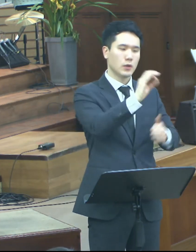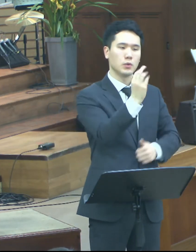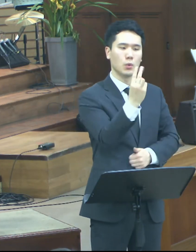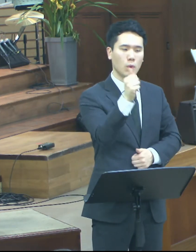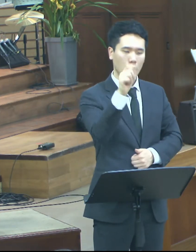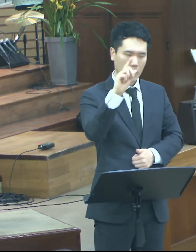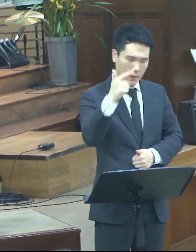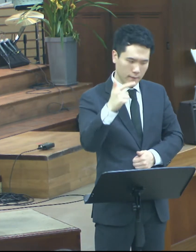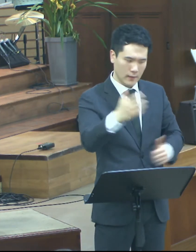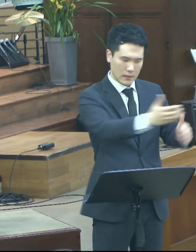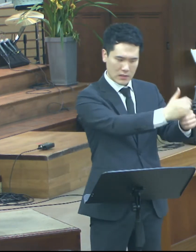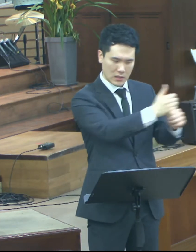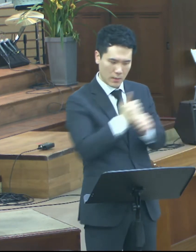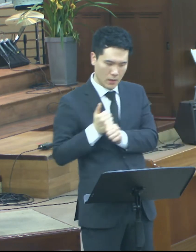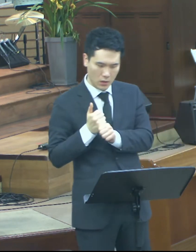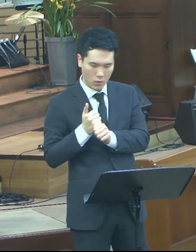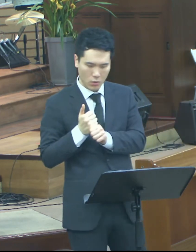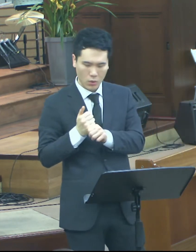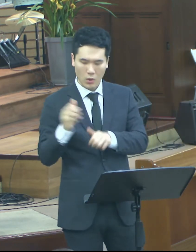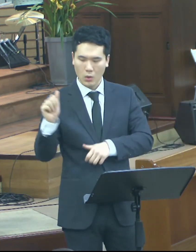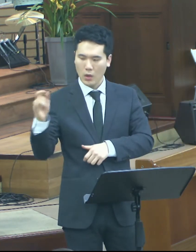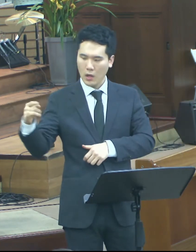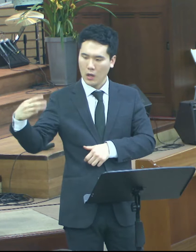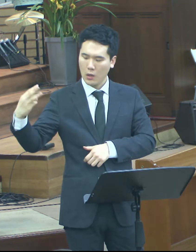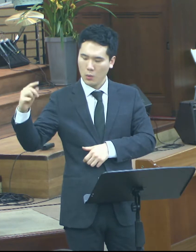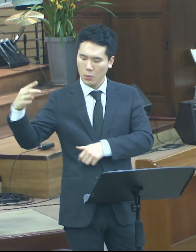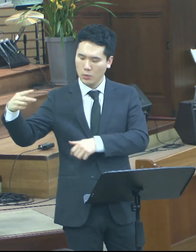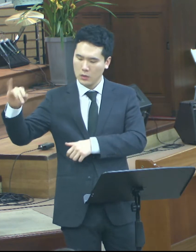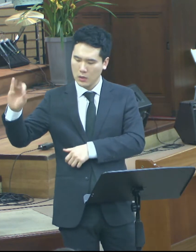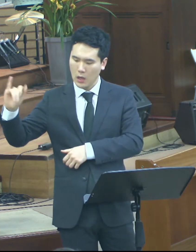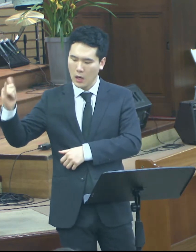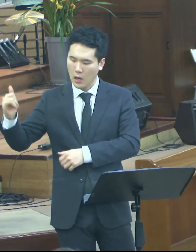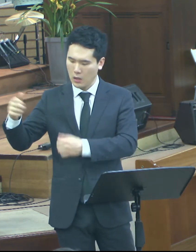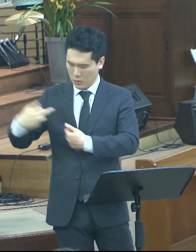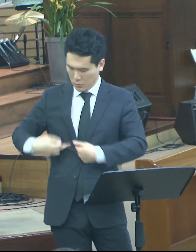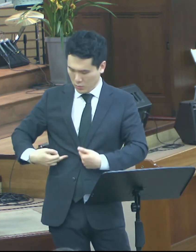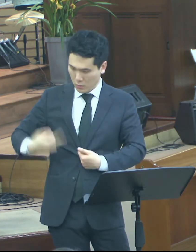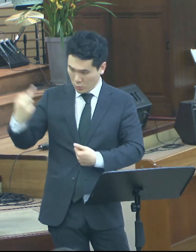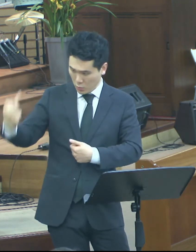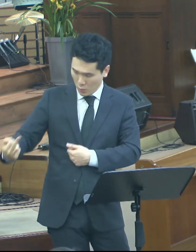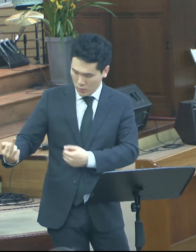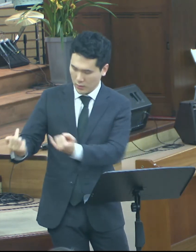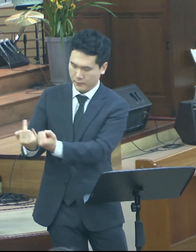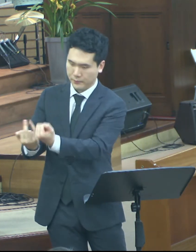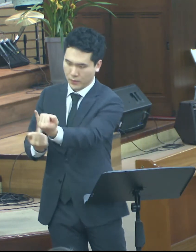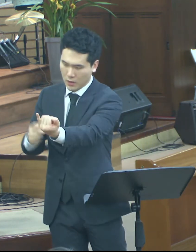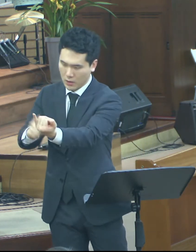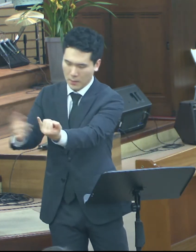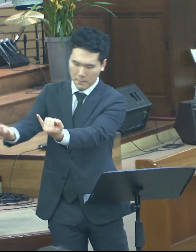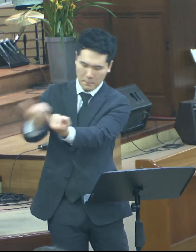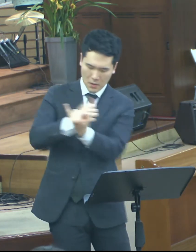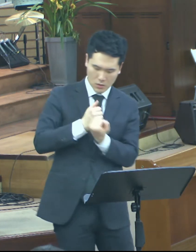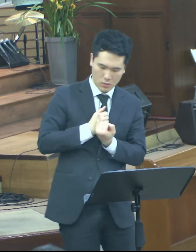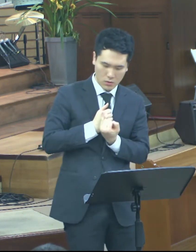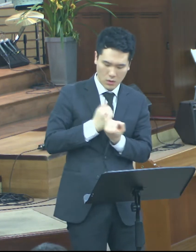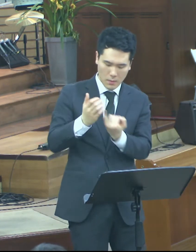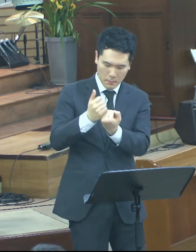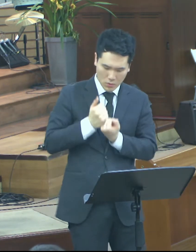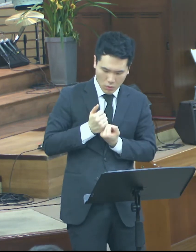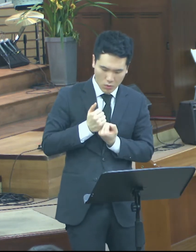원하니까, 동생의 부인을 뺏어 살았는데 그 여자가 원하니까 세례 요한의 목을 뱉거든요. 권력을 유지하기 위해서